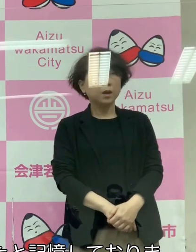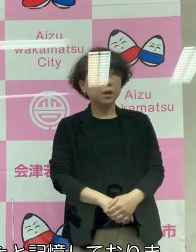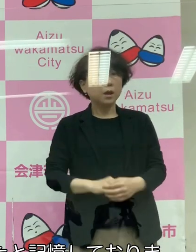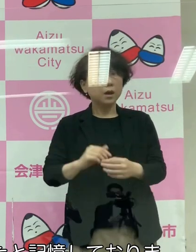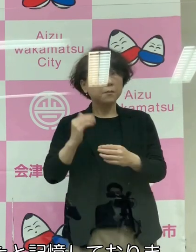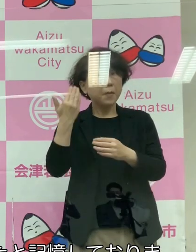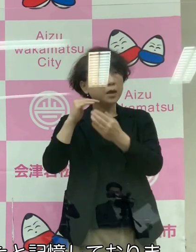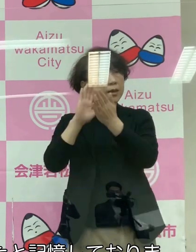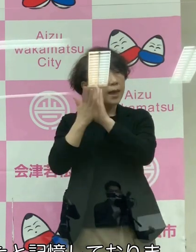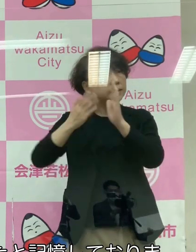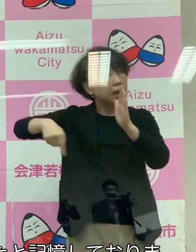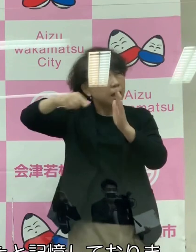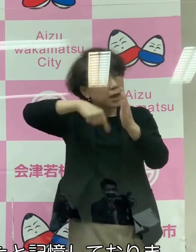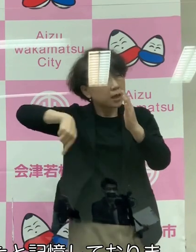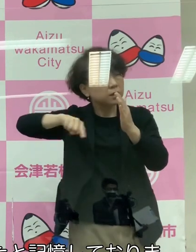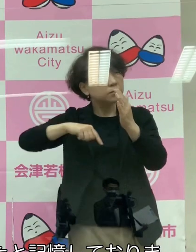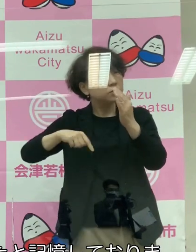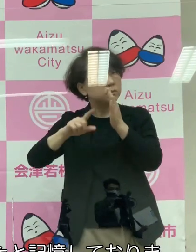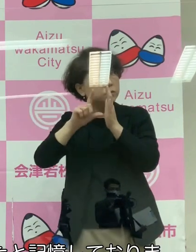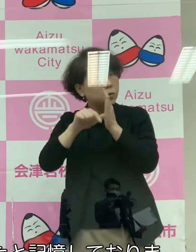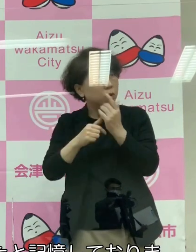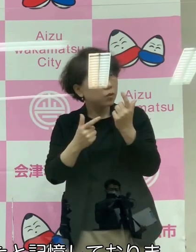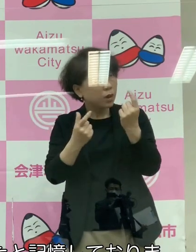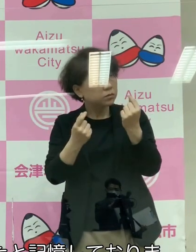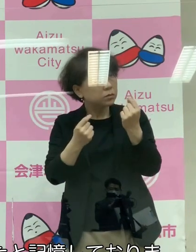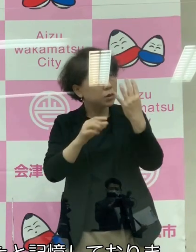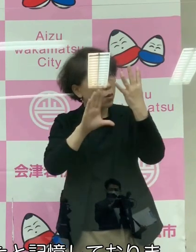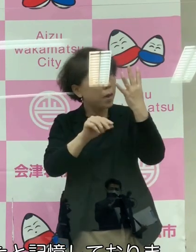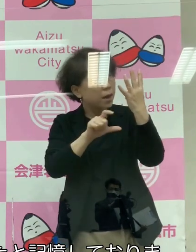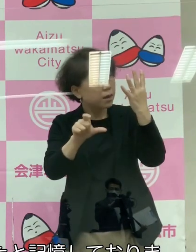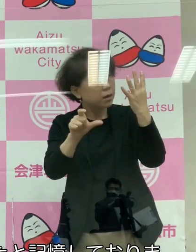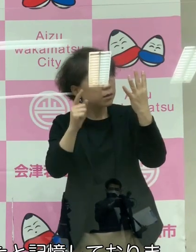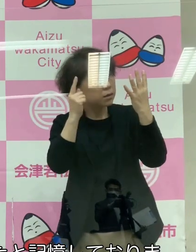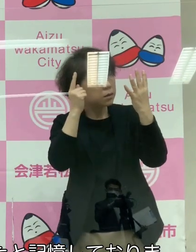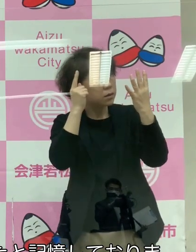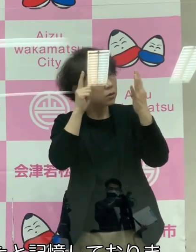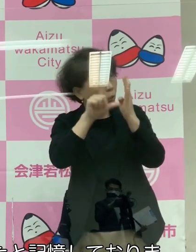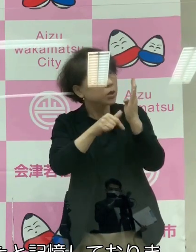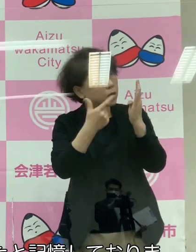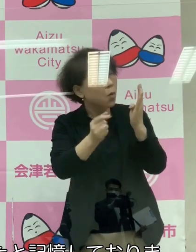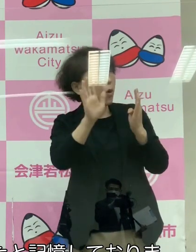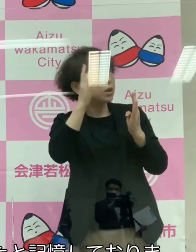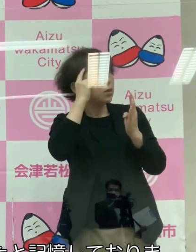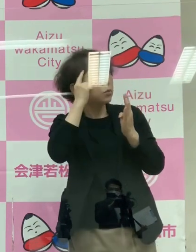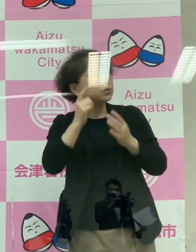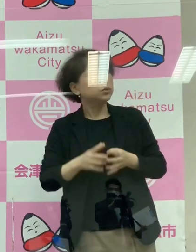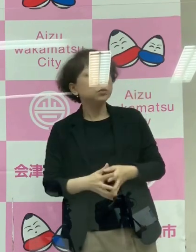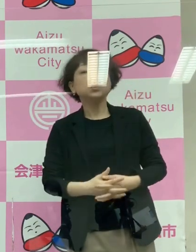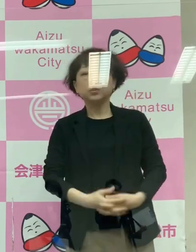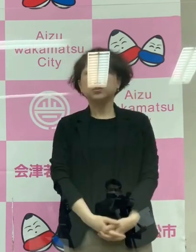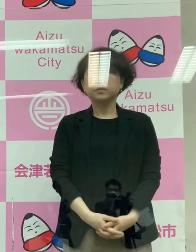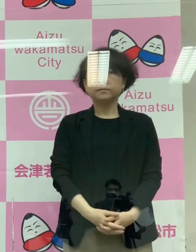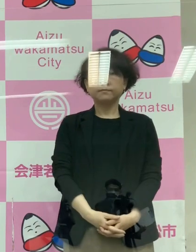前回の 前件の時でしたかね、確か 4万円の時もあったと記憶しております。はい、